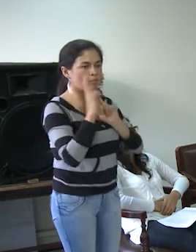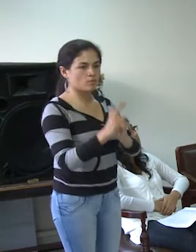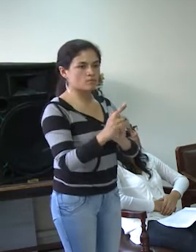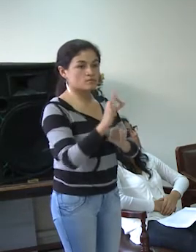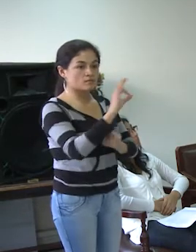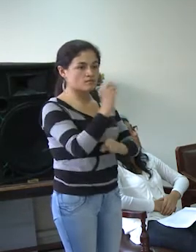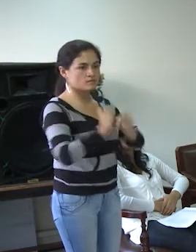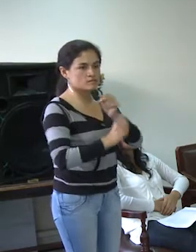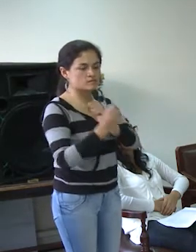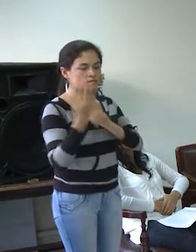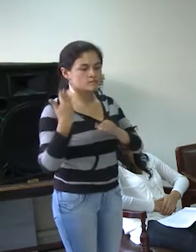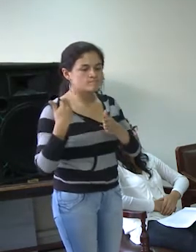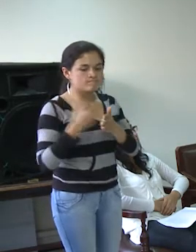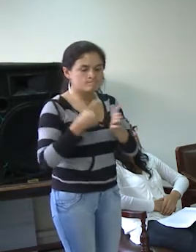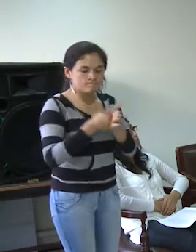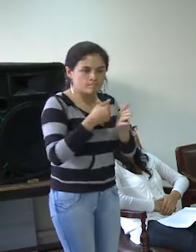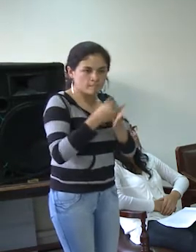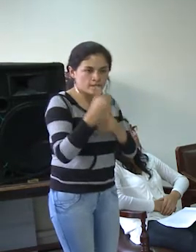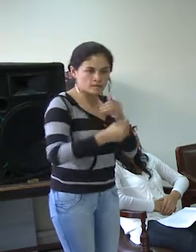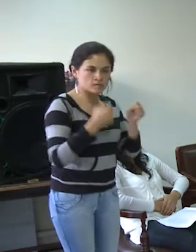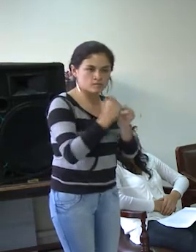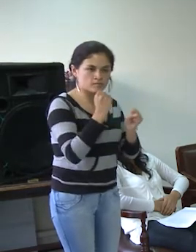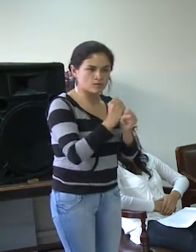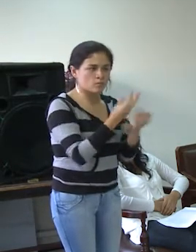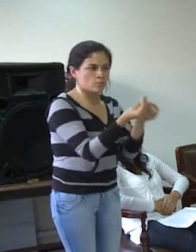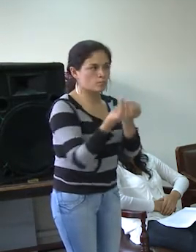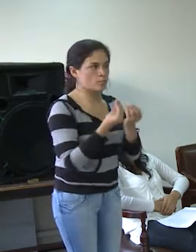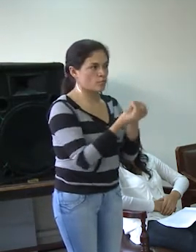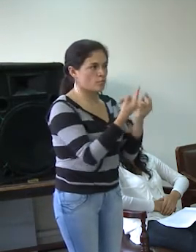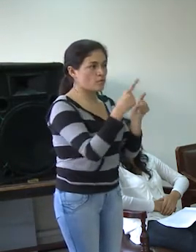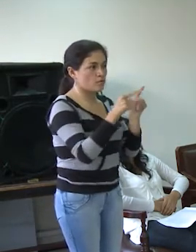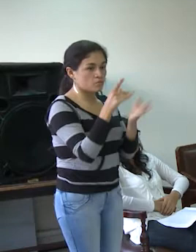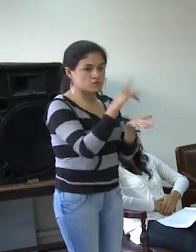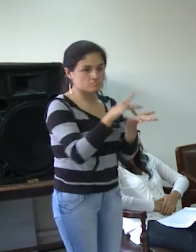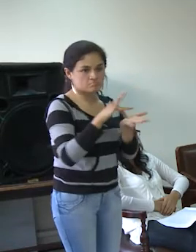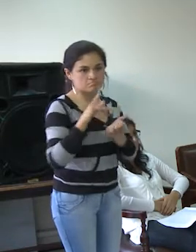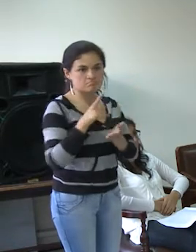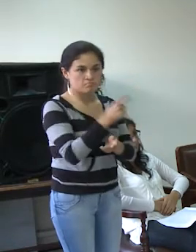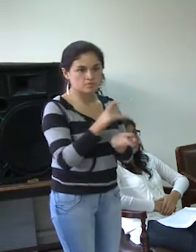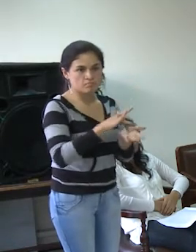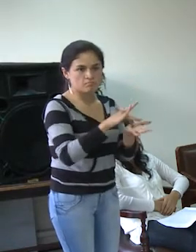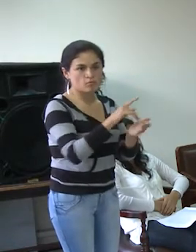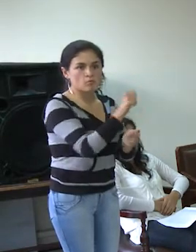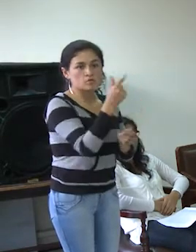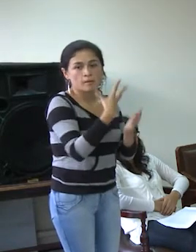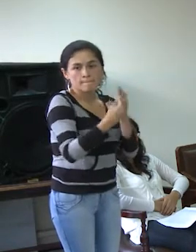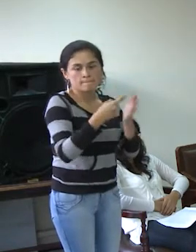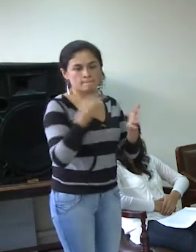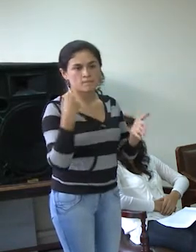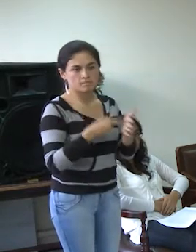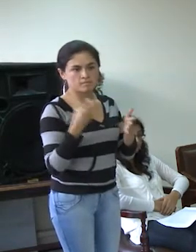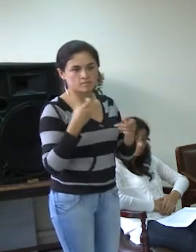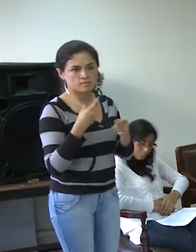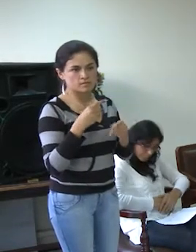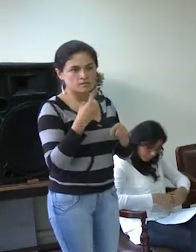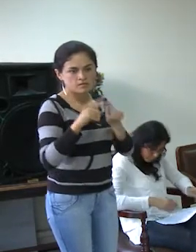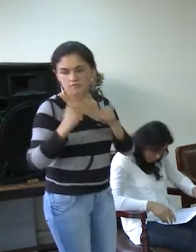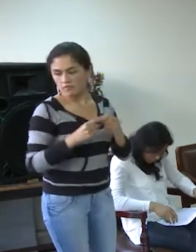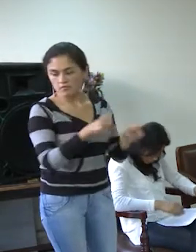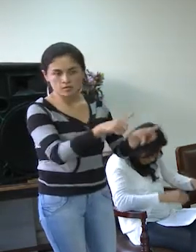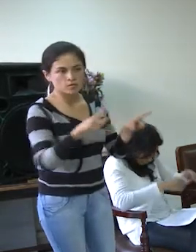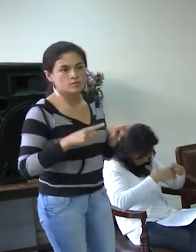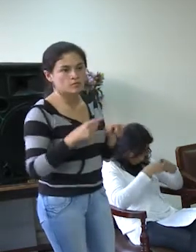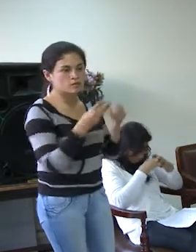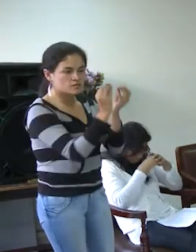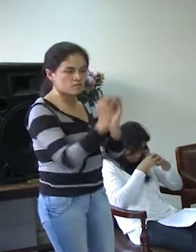de trabajo de un colectivo de personas presentes unas y ausentes otras, que desde diferentes lugares y modos apostaron